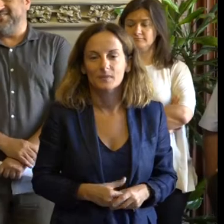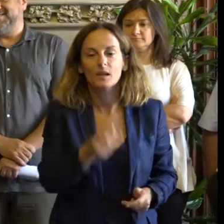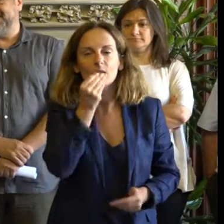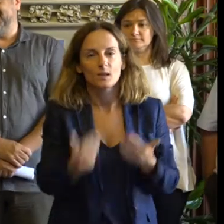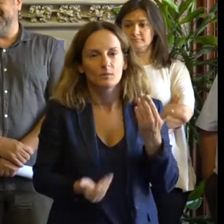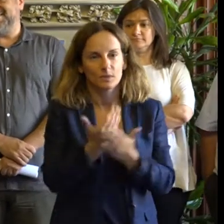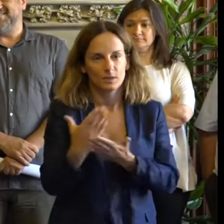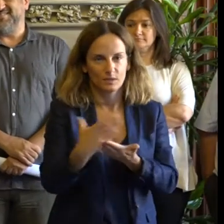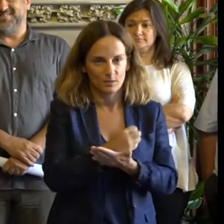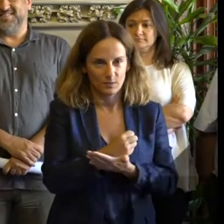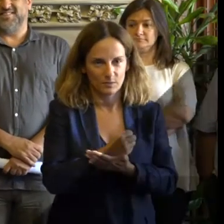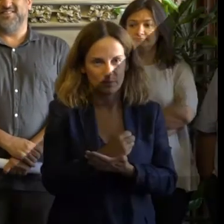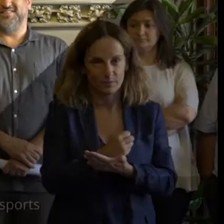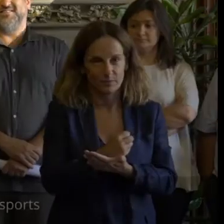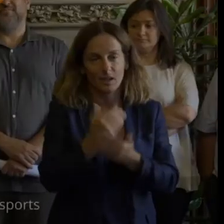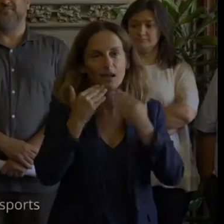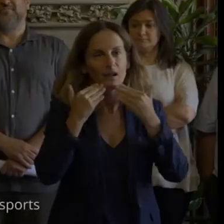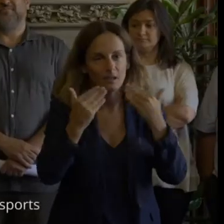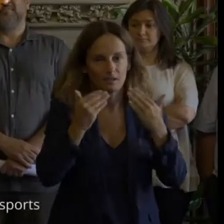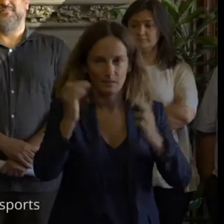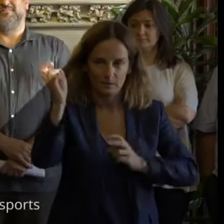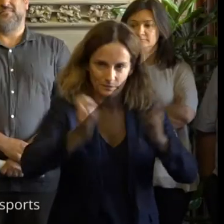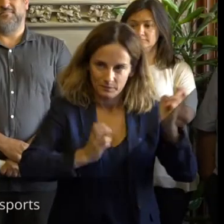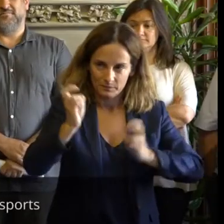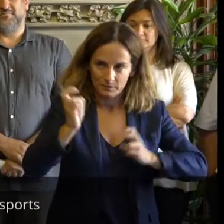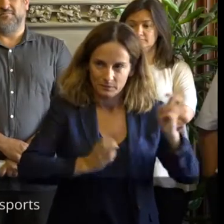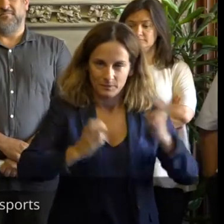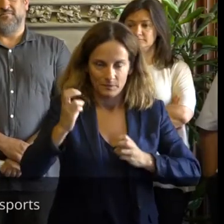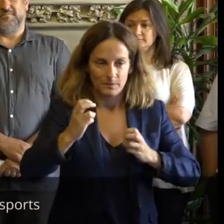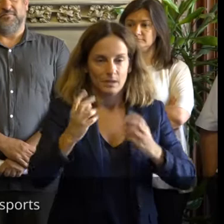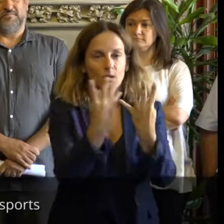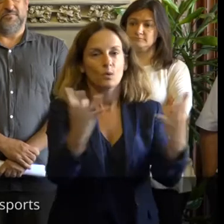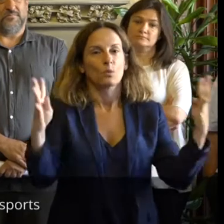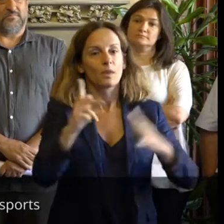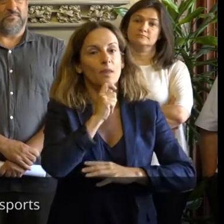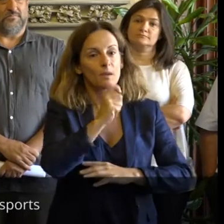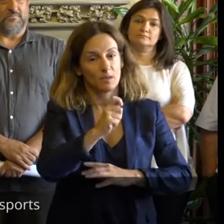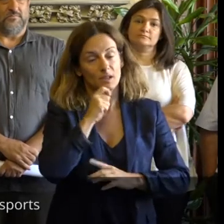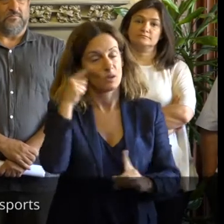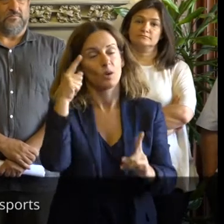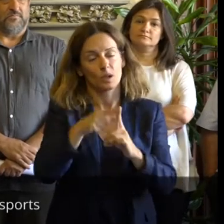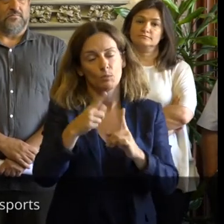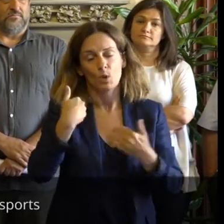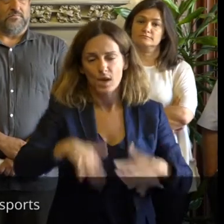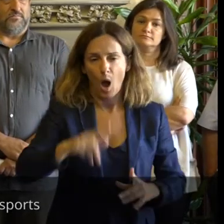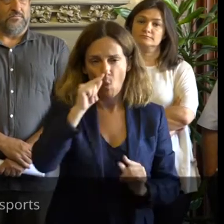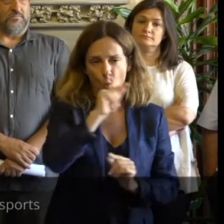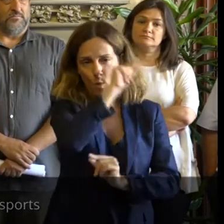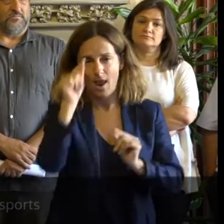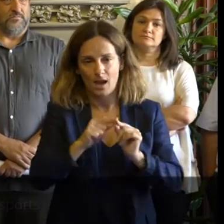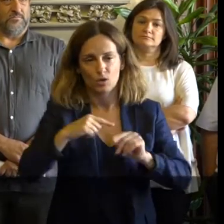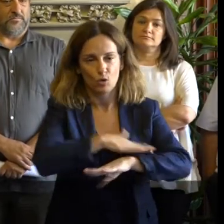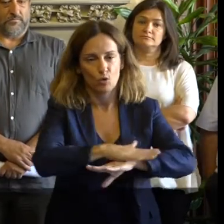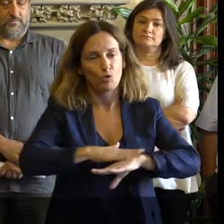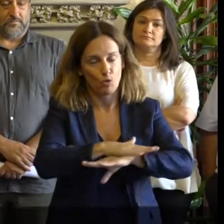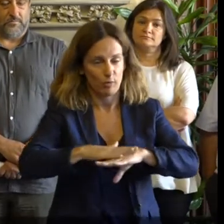Bon dia a tothom. Moltes gràcies per la vostra presència en aquesta roda de premsa per fer balanç del primer any de govern en